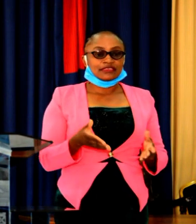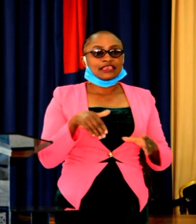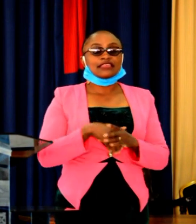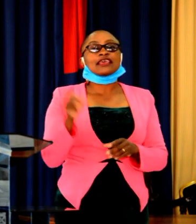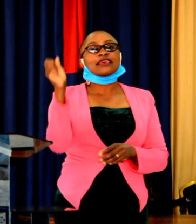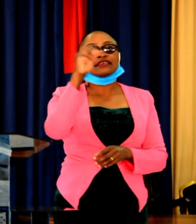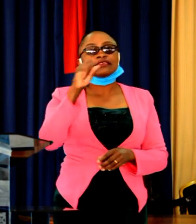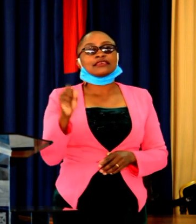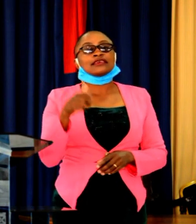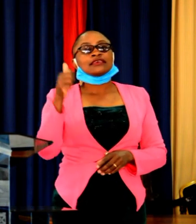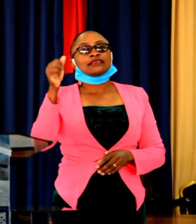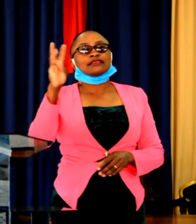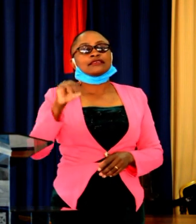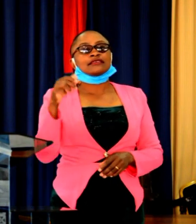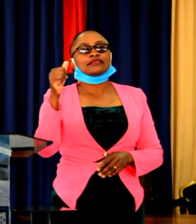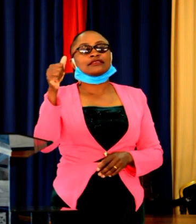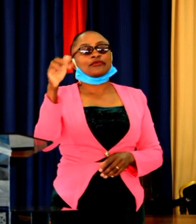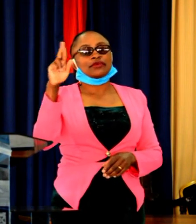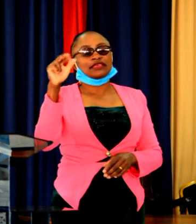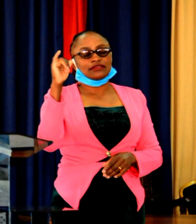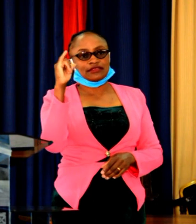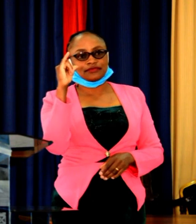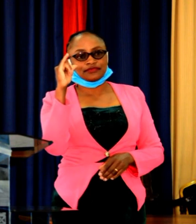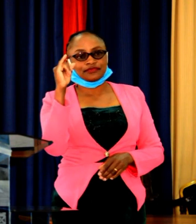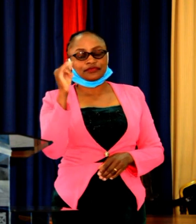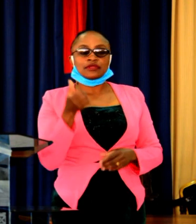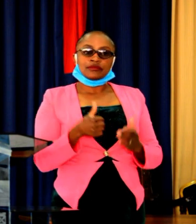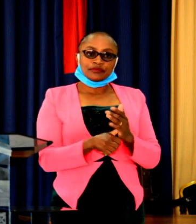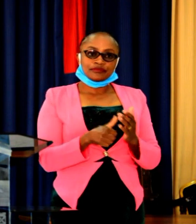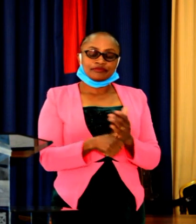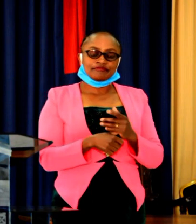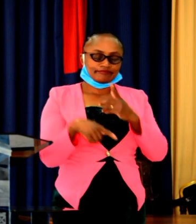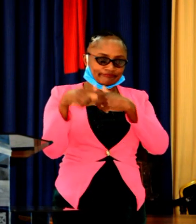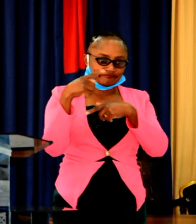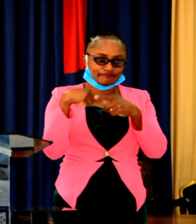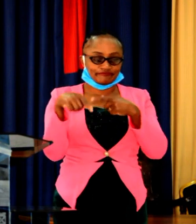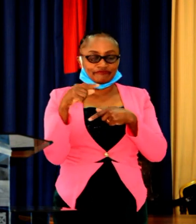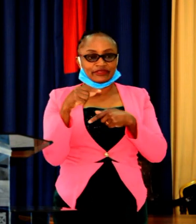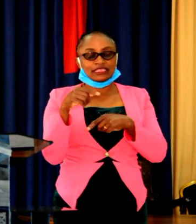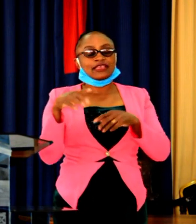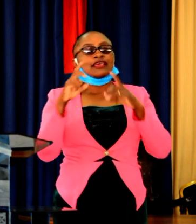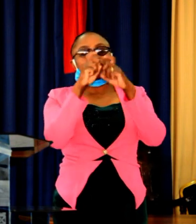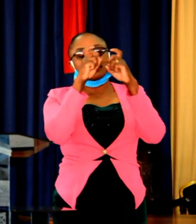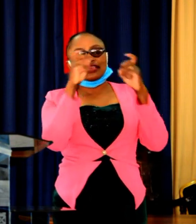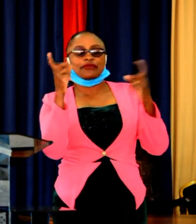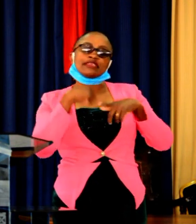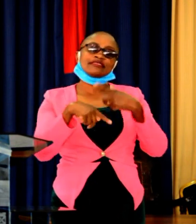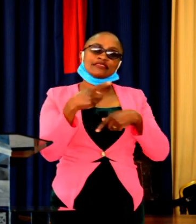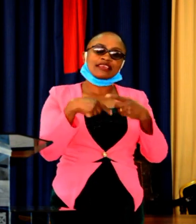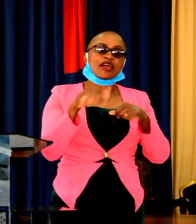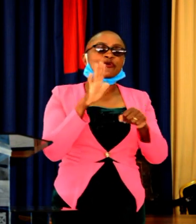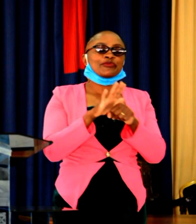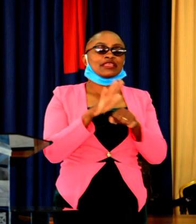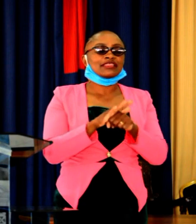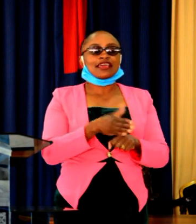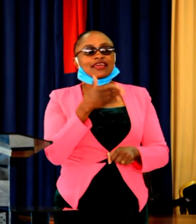na shida. Walikuwa wamezingirwa na jeshi ya Washami ama the Arameans in English. Na walipozingirwa kule ndani